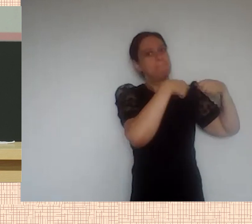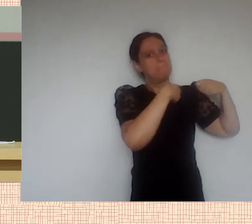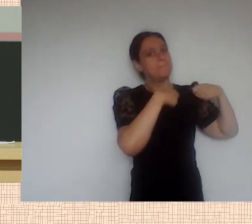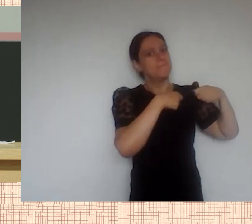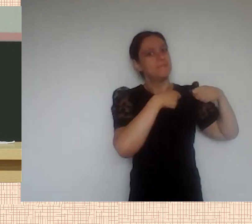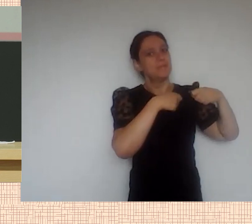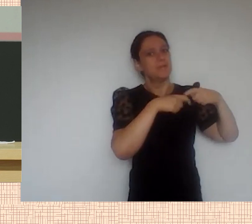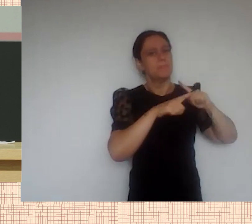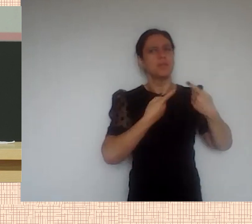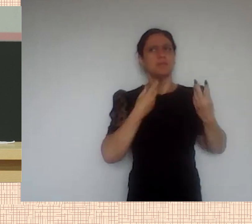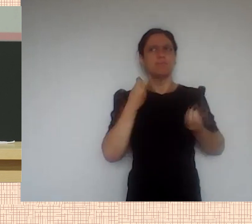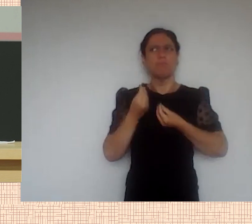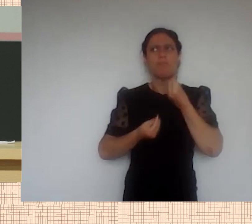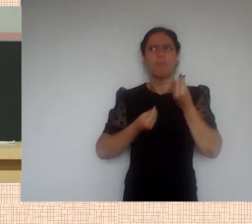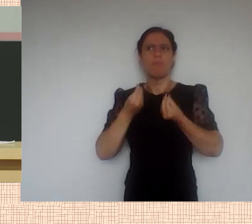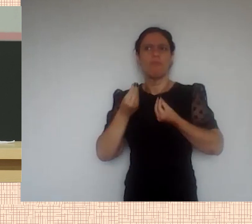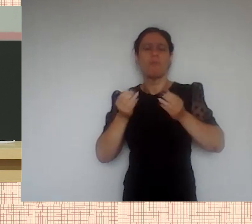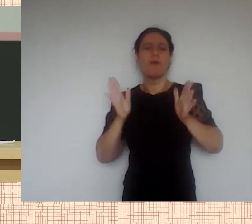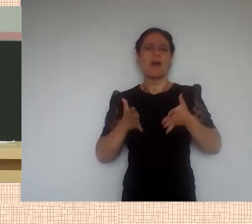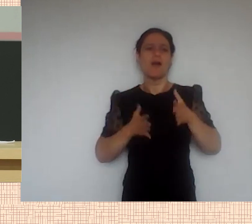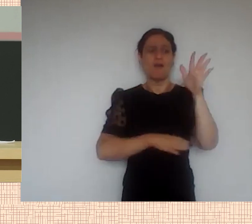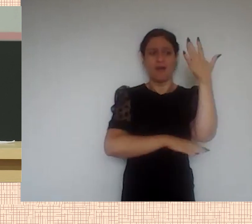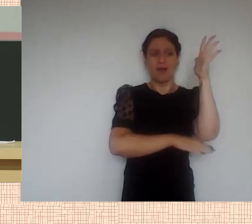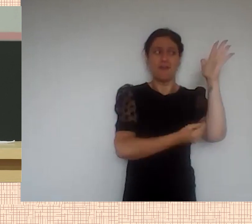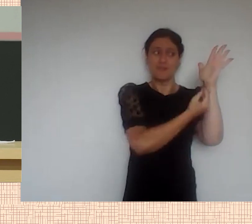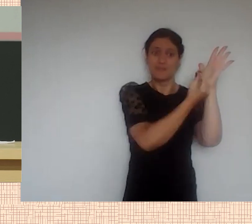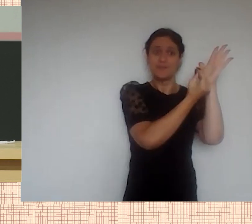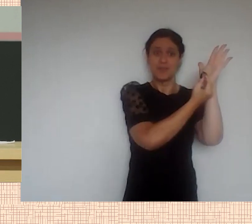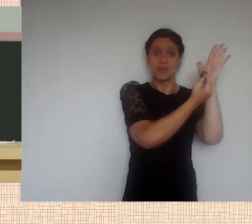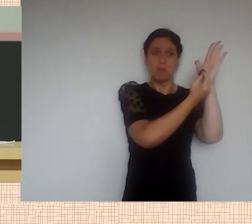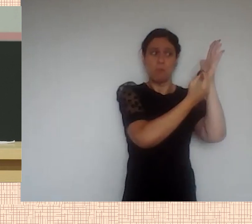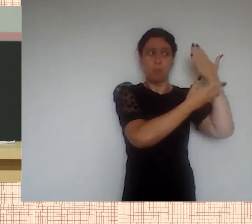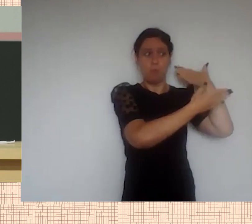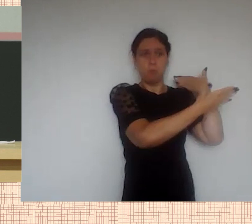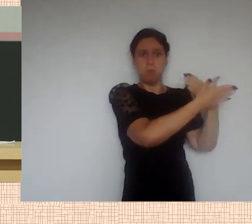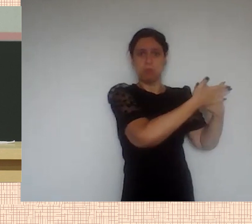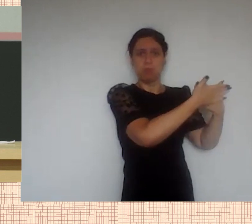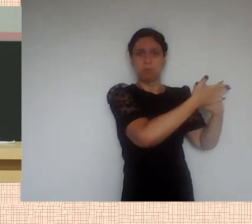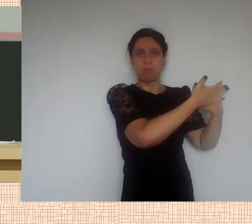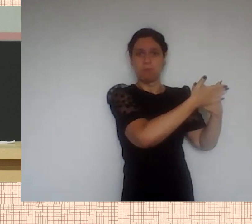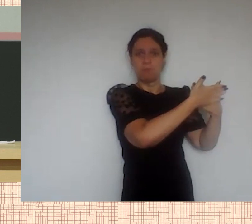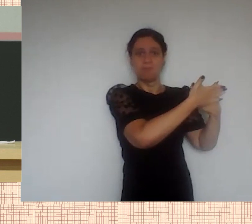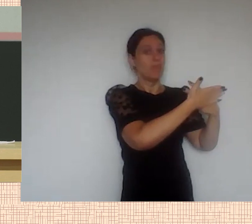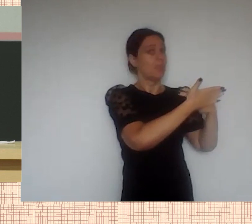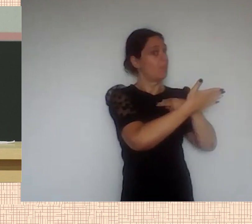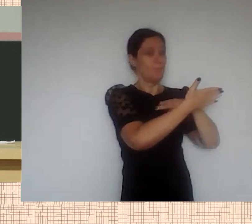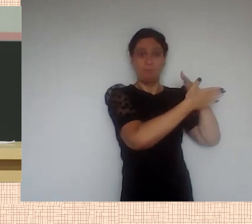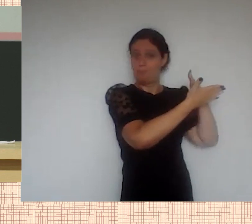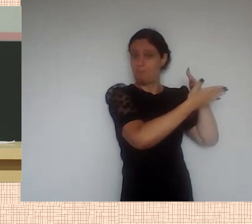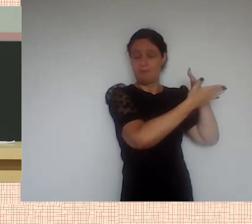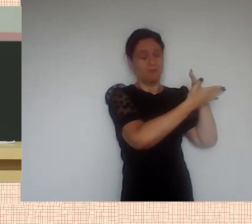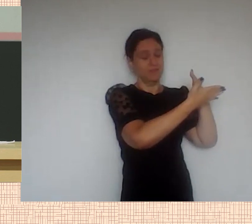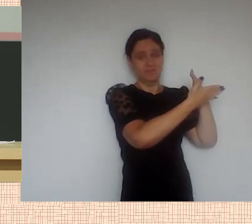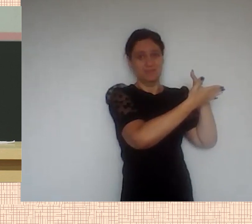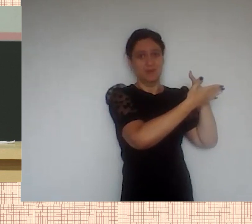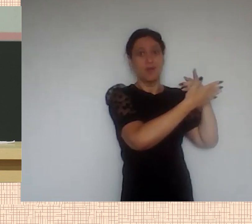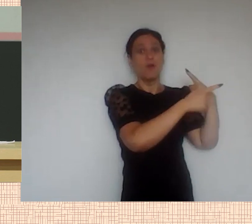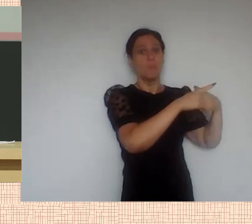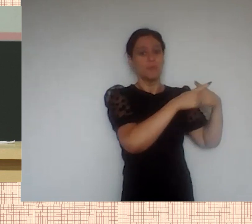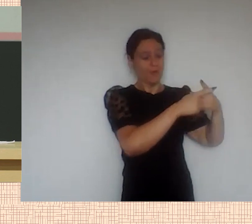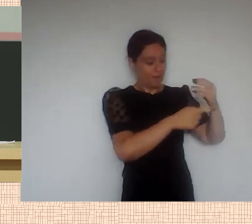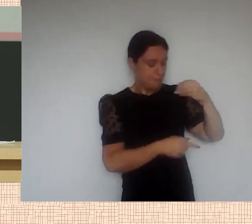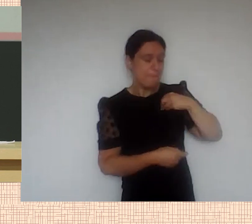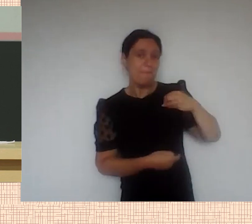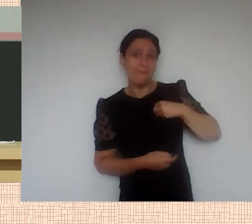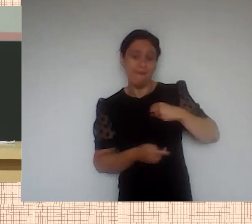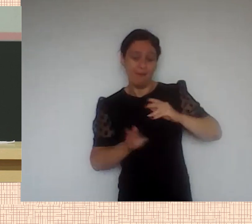Mas o caminho para a árvore da vida agora no jardim do Éden foi fechado. Depois que o homem se desconectou, o pecado entrou,